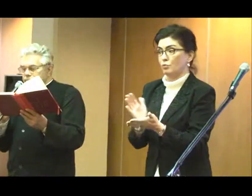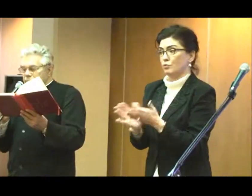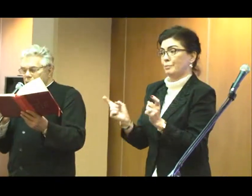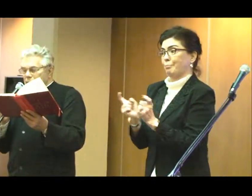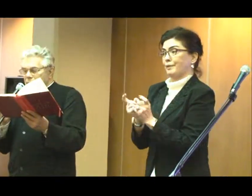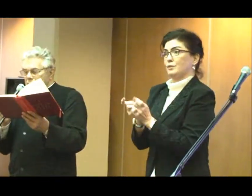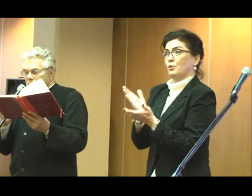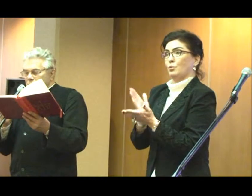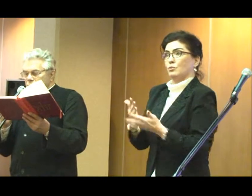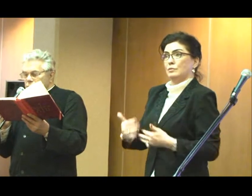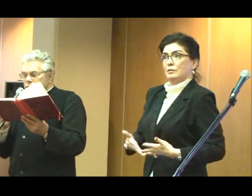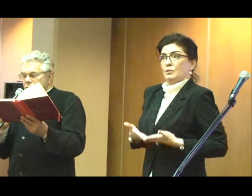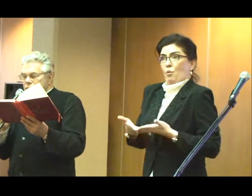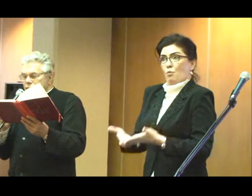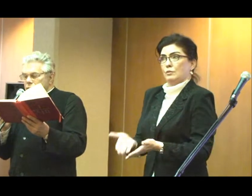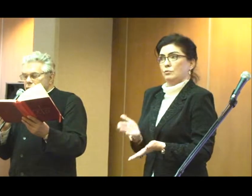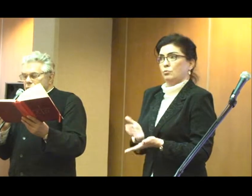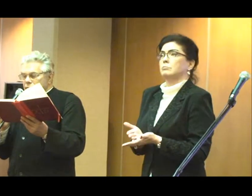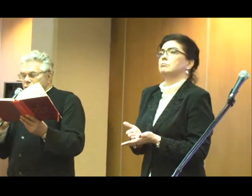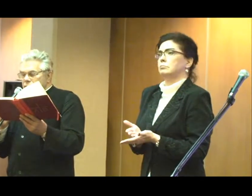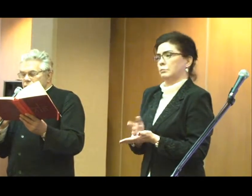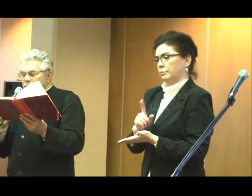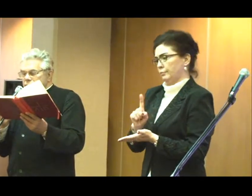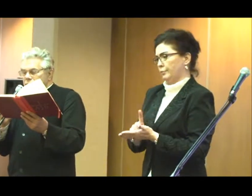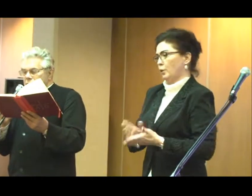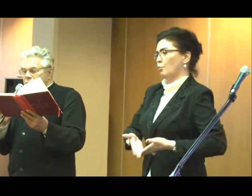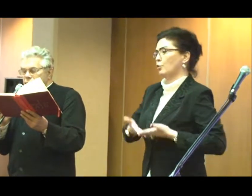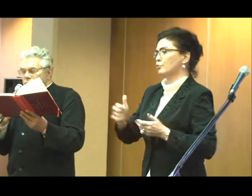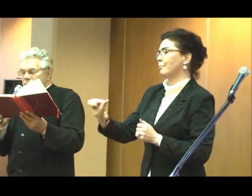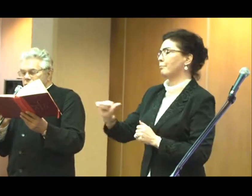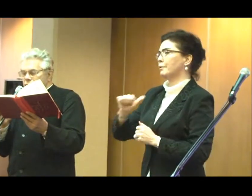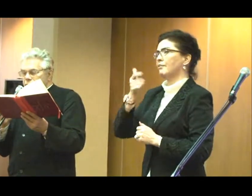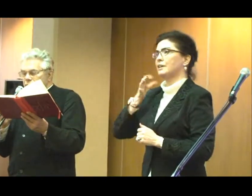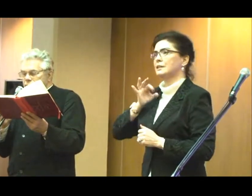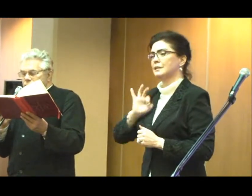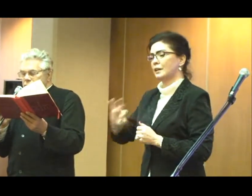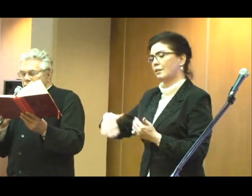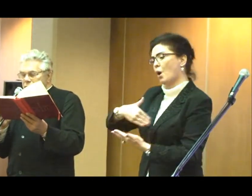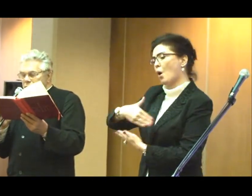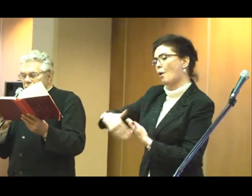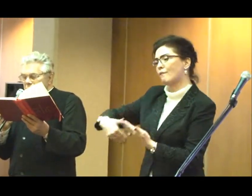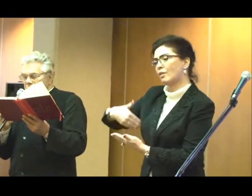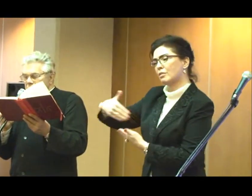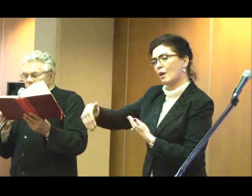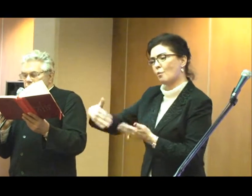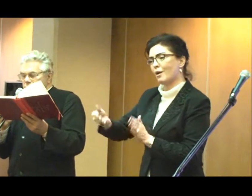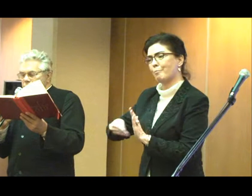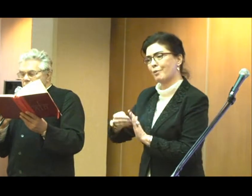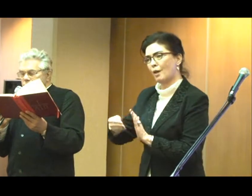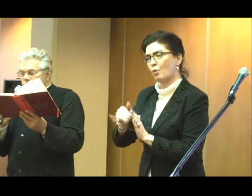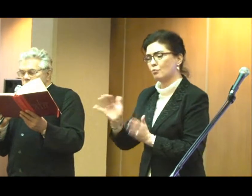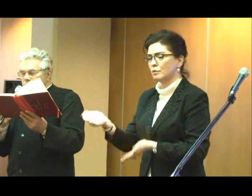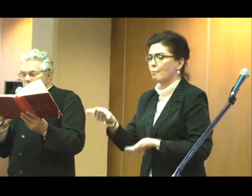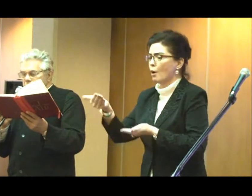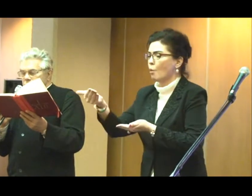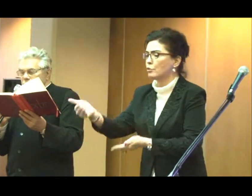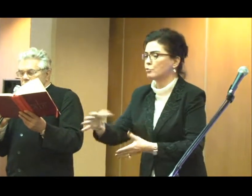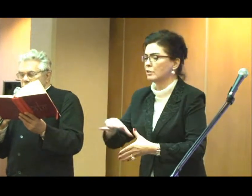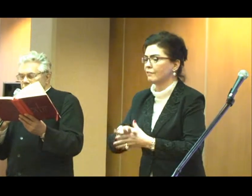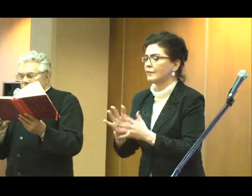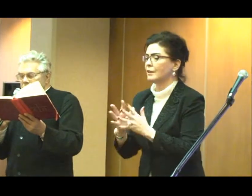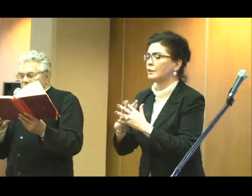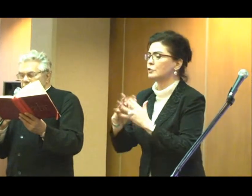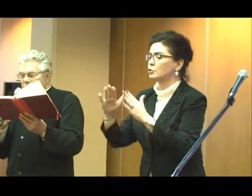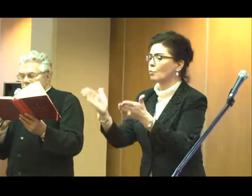rozwiązania. Porodziła swojego pierworodnego syna, owinęła go w pieluszki i położyła w żłobie, gdyż